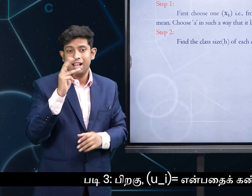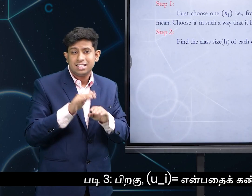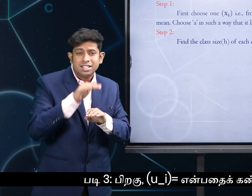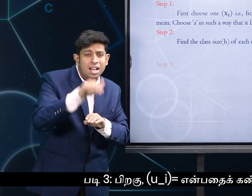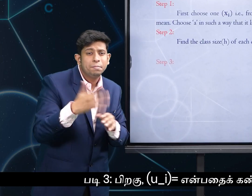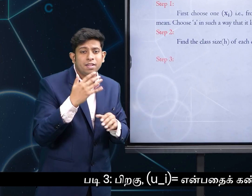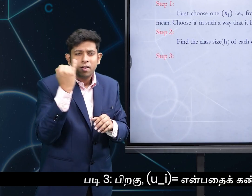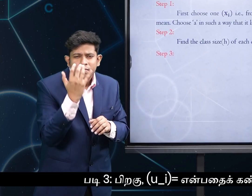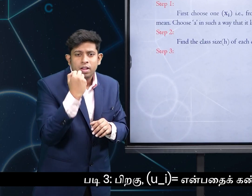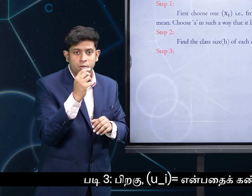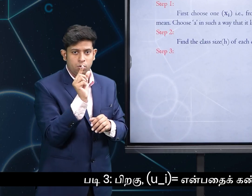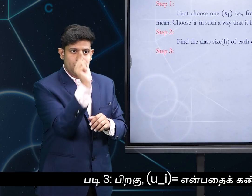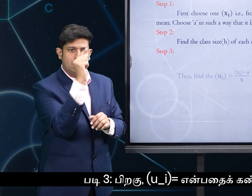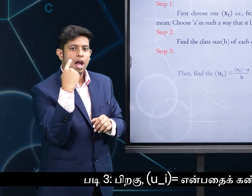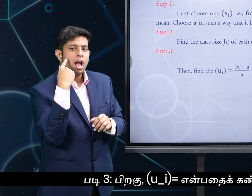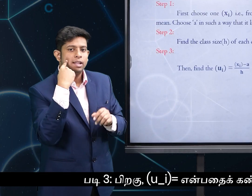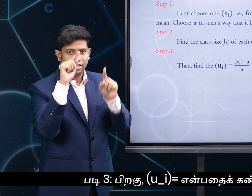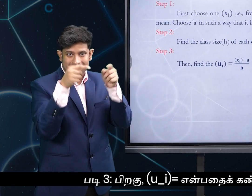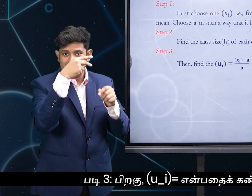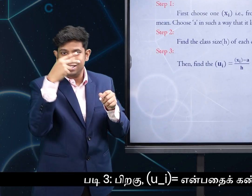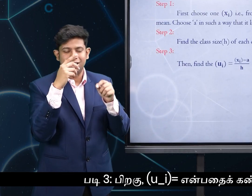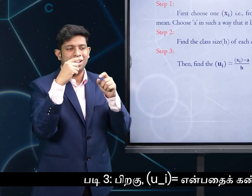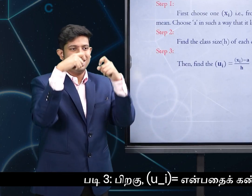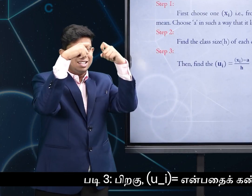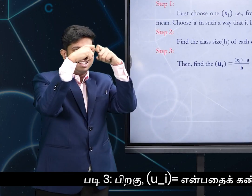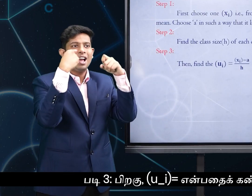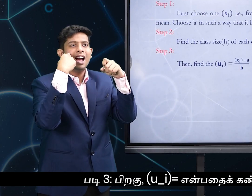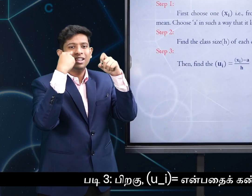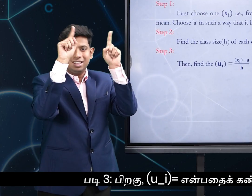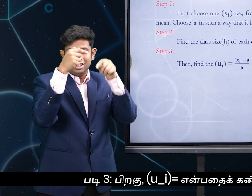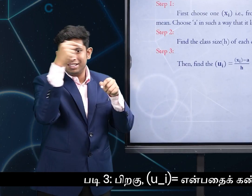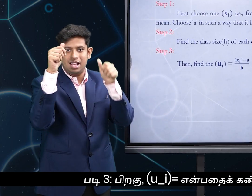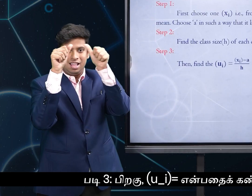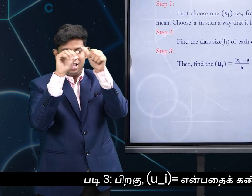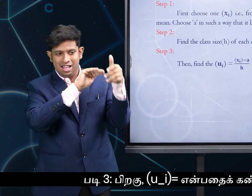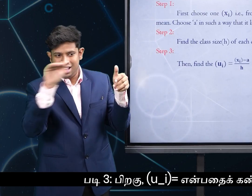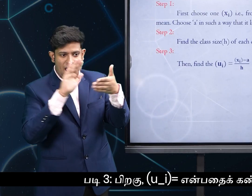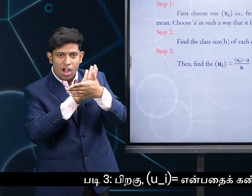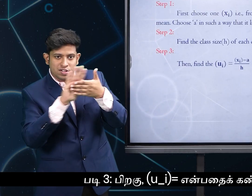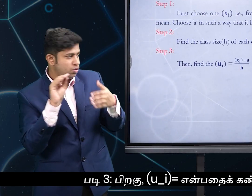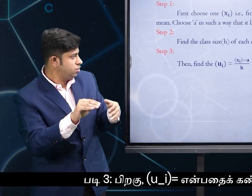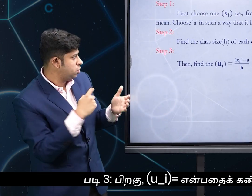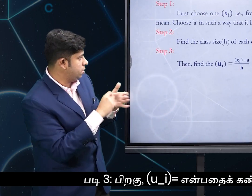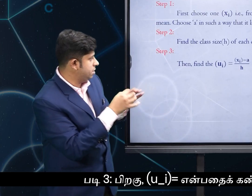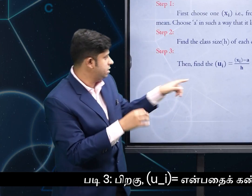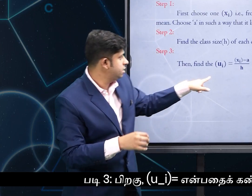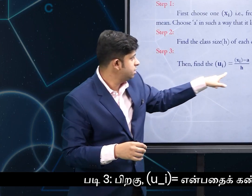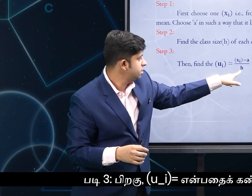படி 3. பிறகு அடைப்புக்குறிக்குள் ui ஈடு என்பதை கண்டறியவும். அடைப்புக்குறிக்குள் x கீழ் இலக்க I கழித்தல்